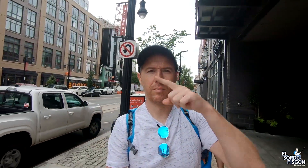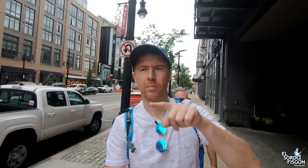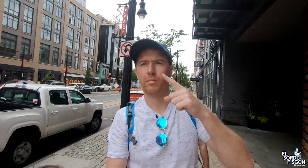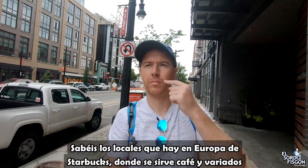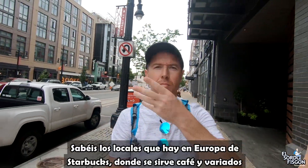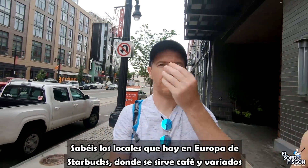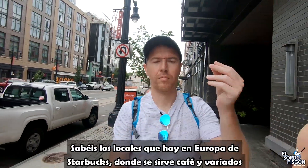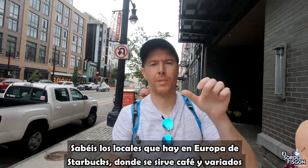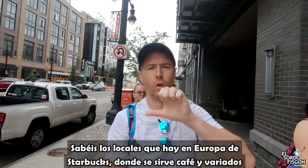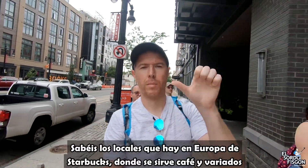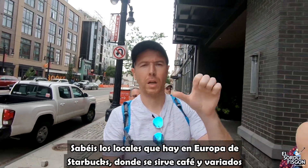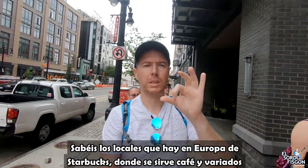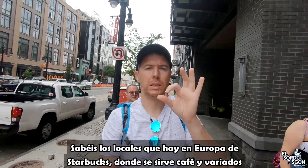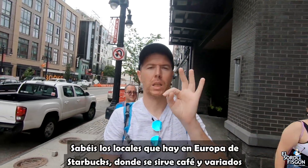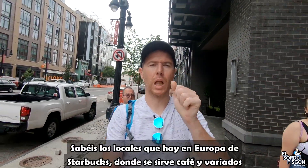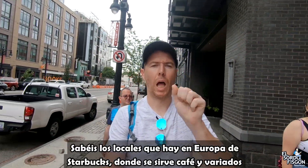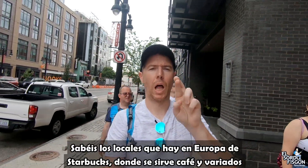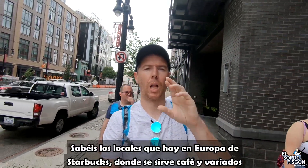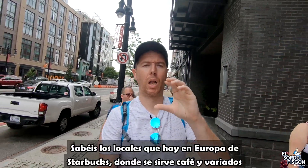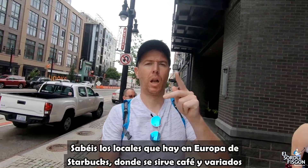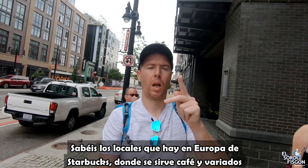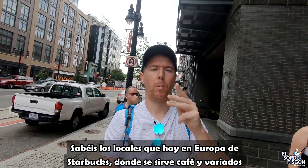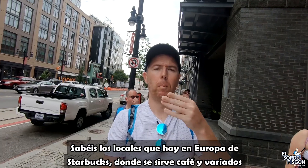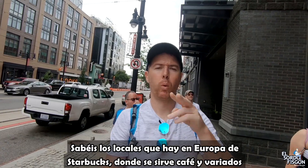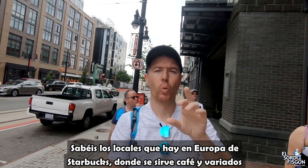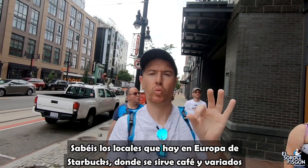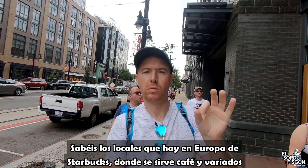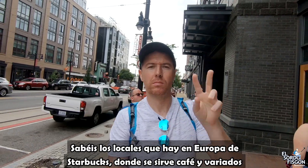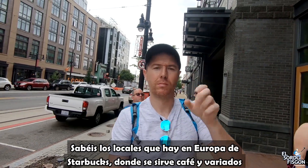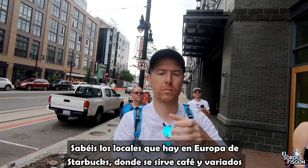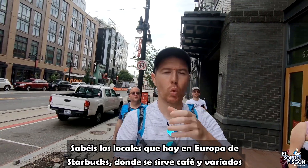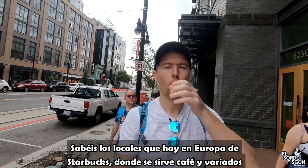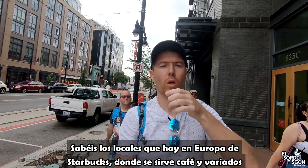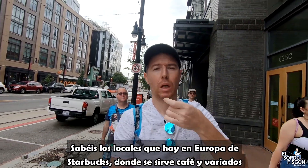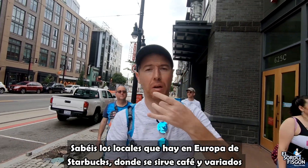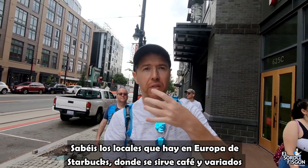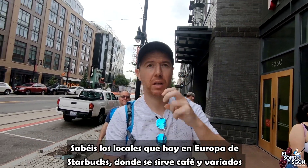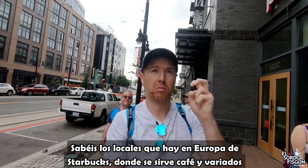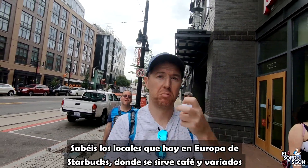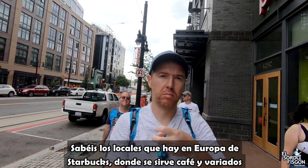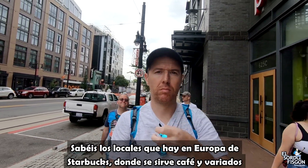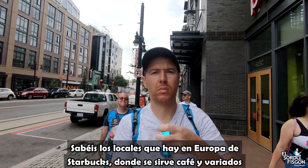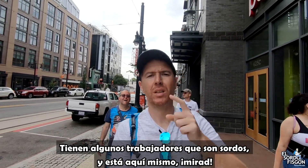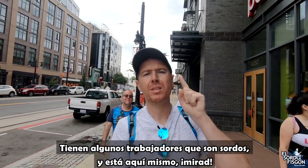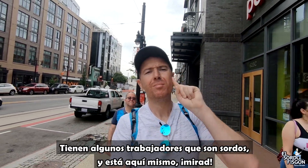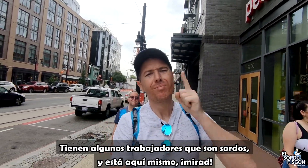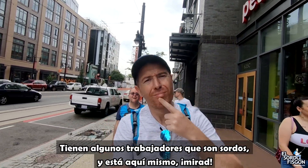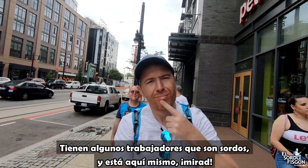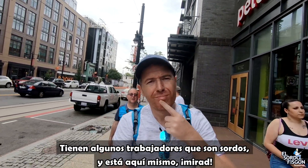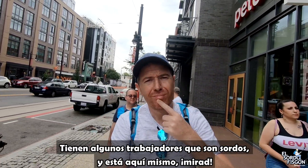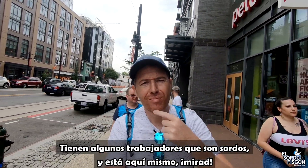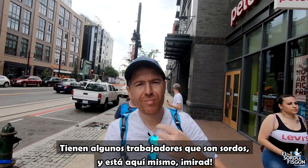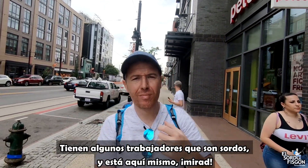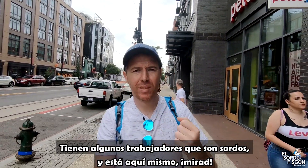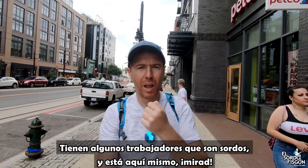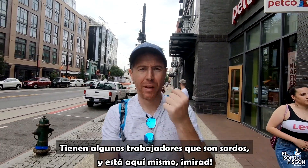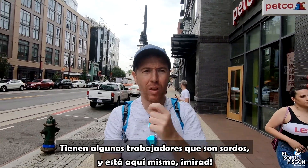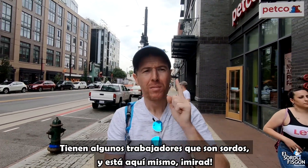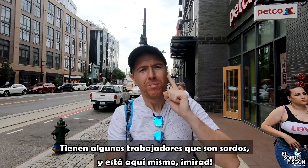¿Sabéis los locales que hay en Europa de Starbucks? Donde se sirve café y variados. Tienen algunos trabajadores